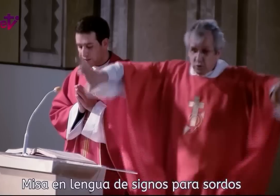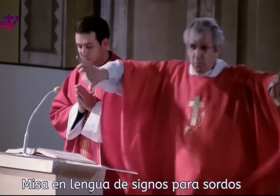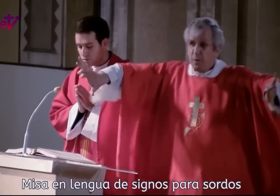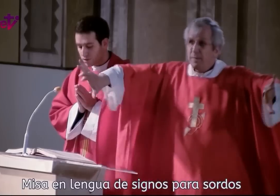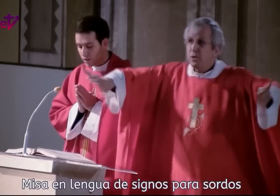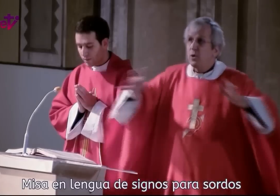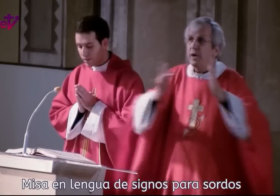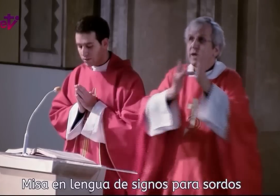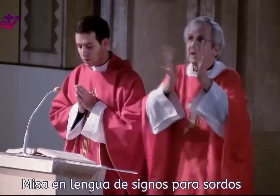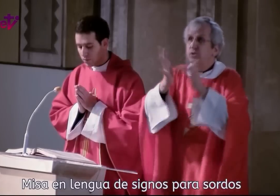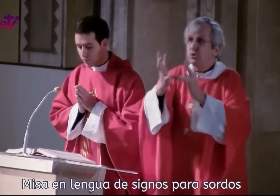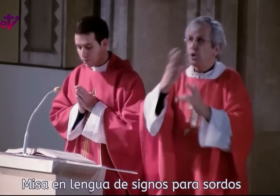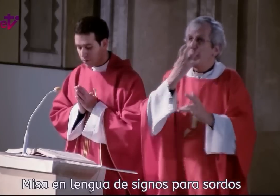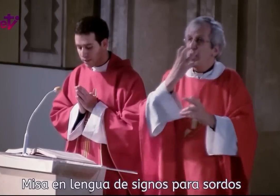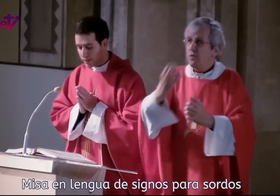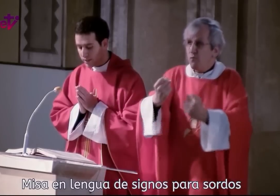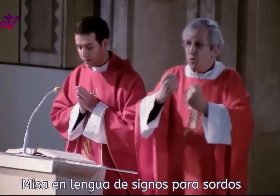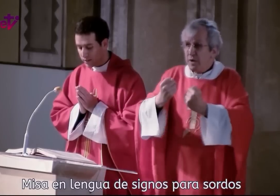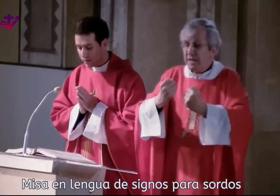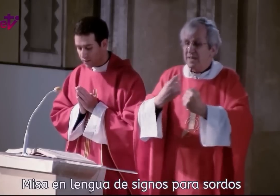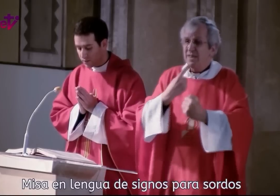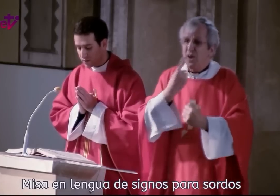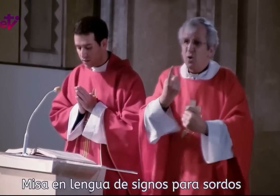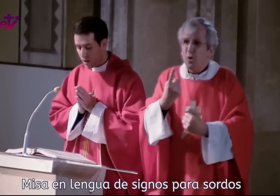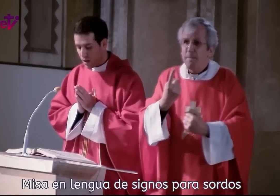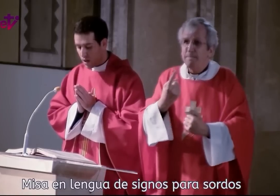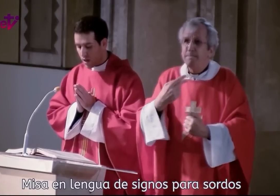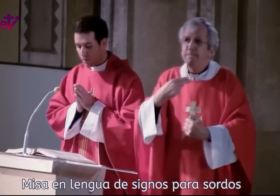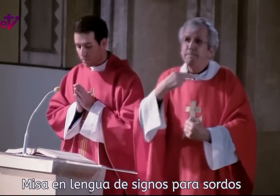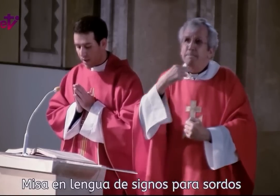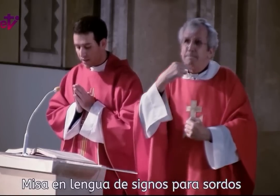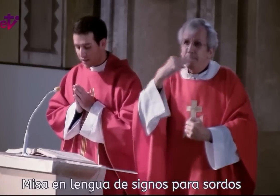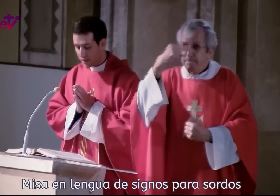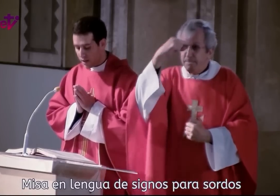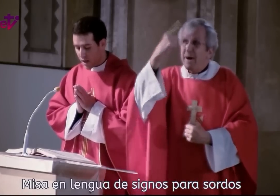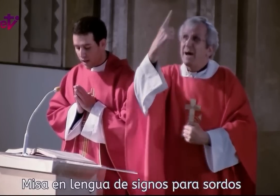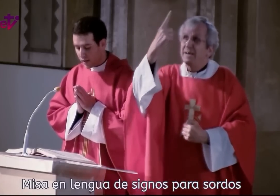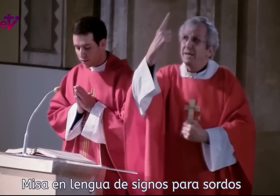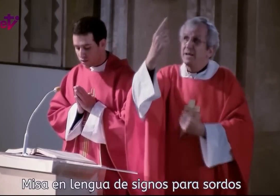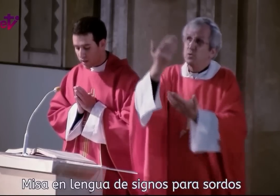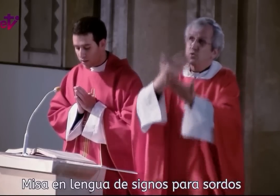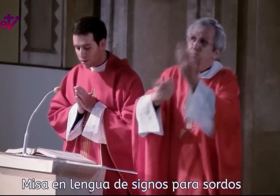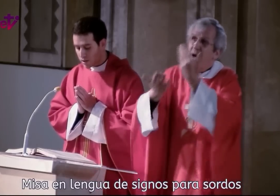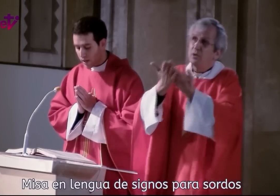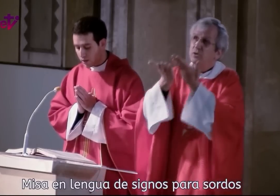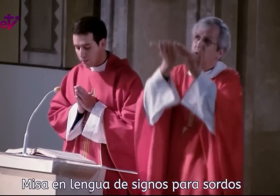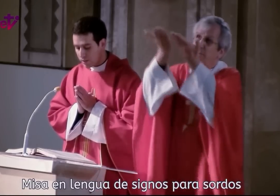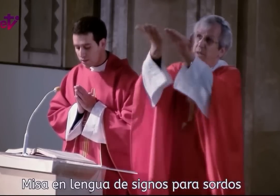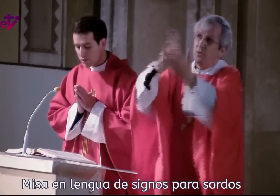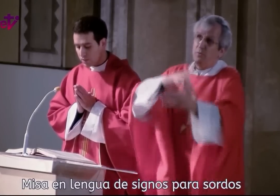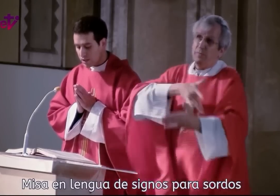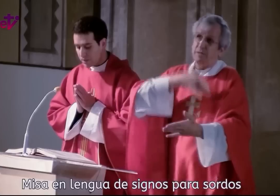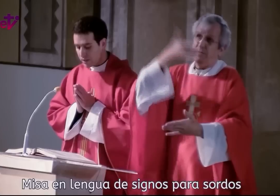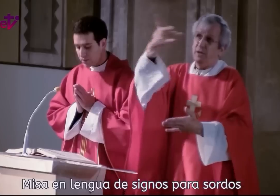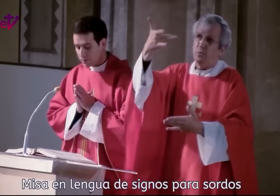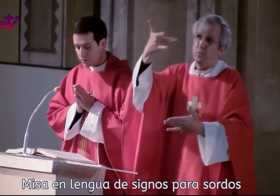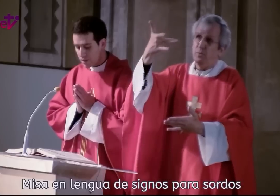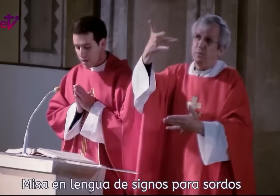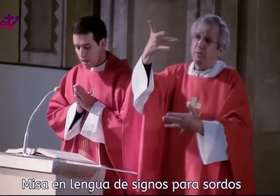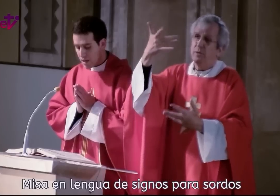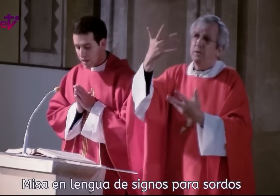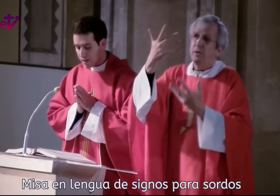y Jesús, clamando con voz potente, dijo: «Padre, A tus manos encomiendo mi